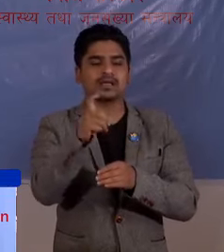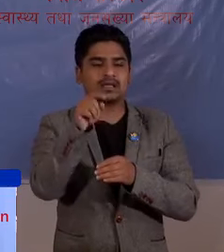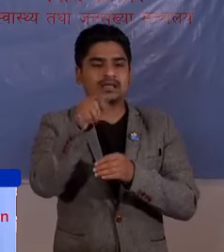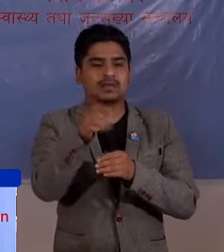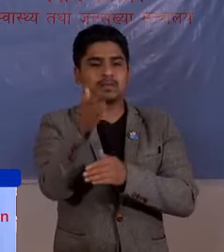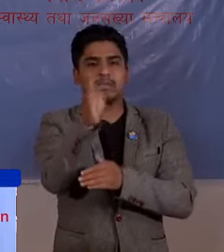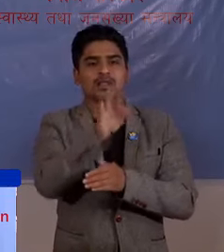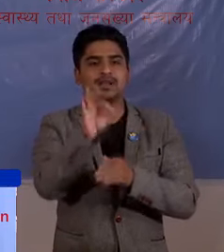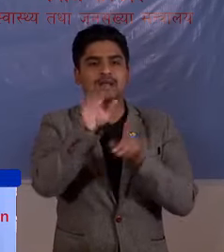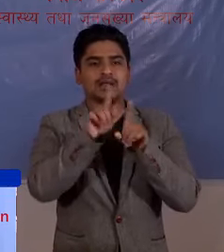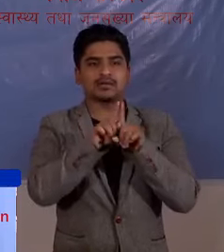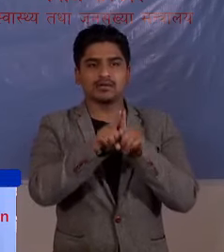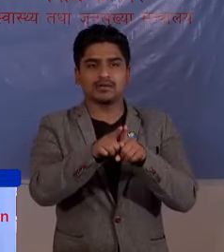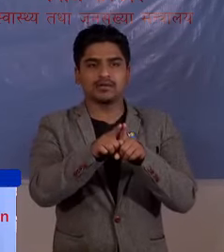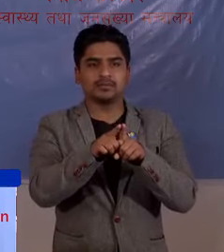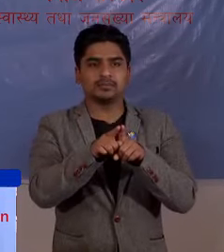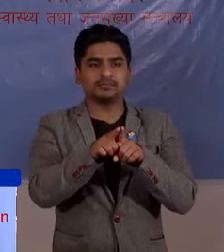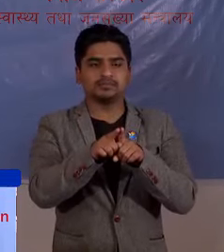यस मन्त्रालयसँग